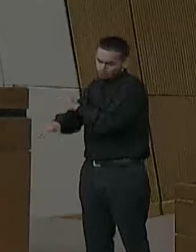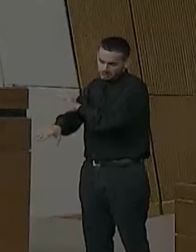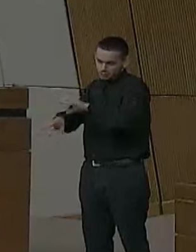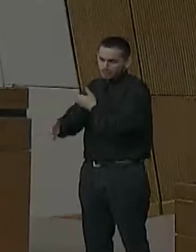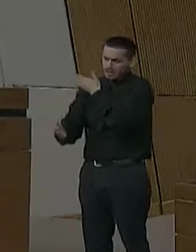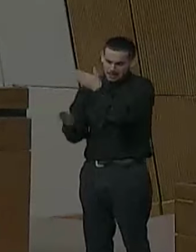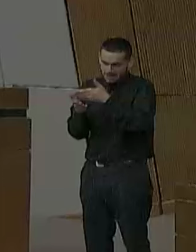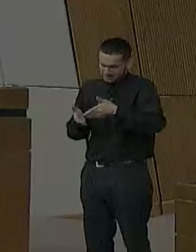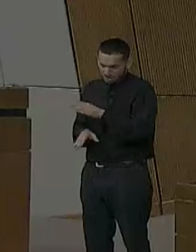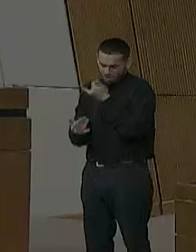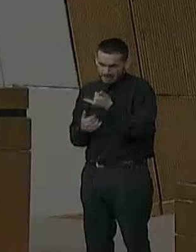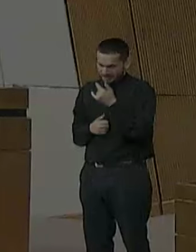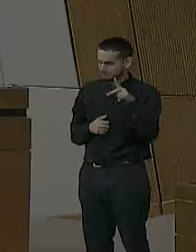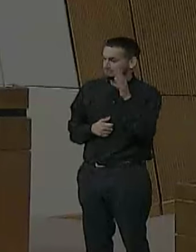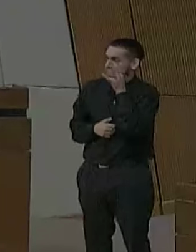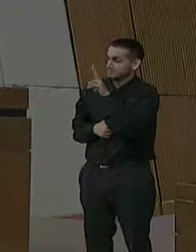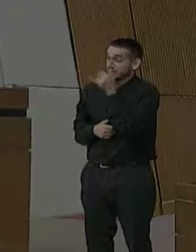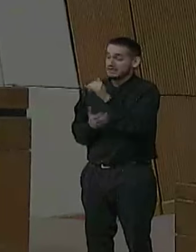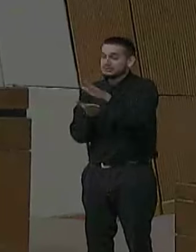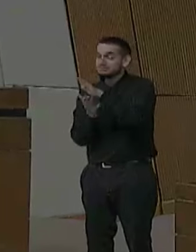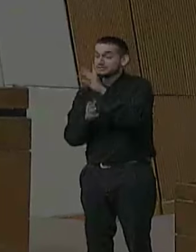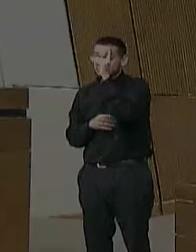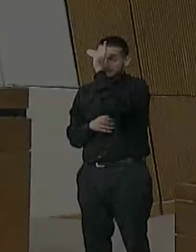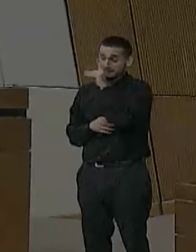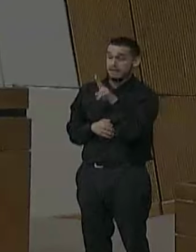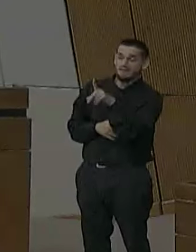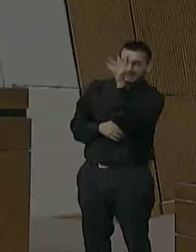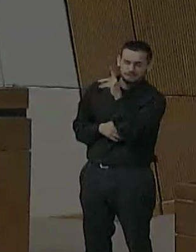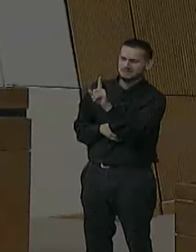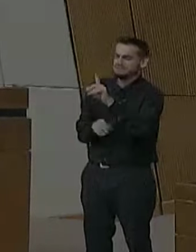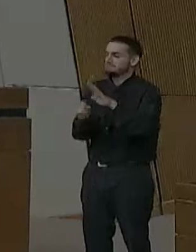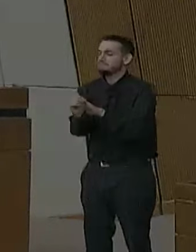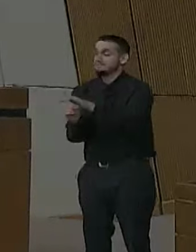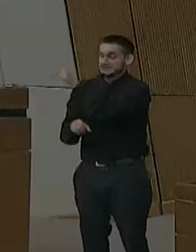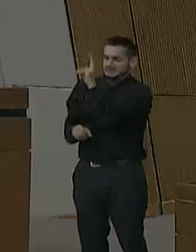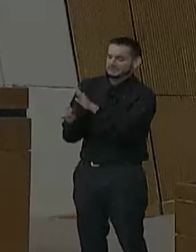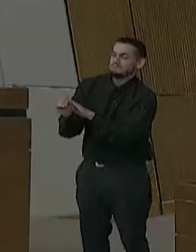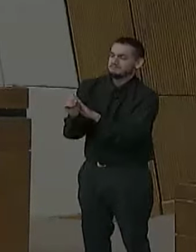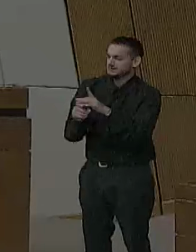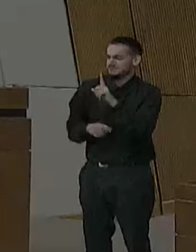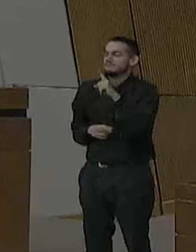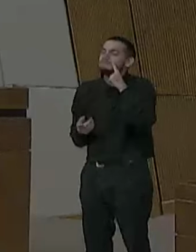cierto todo lo que decían, o sea, por una situación de discapacidad, de que no pueda o no quiera hacer,